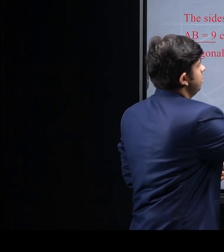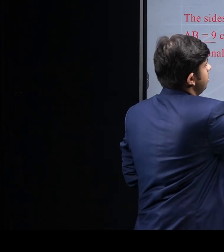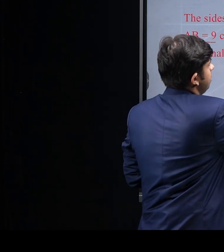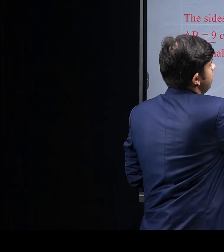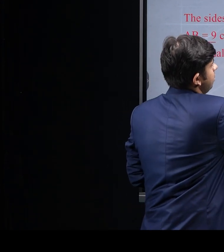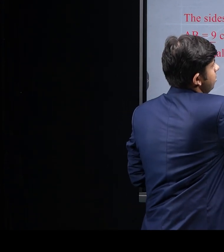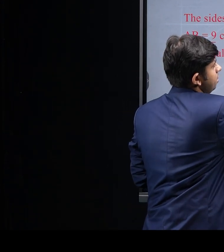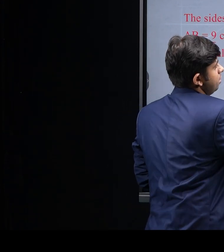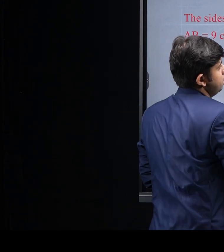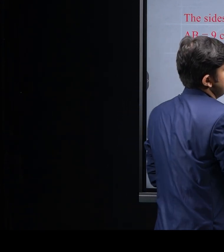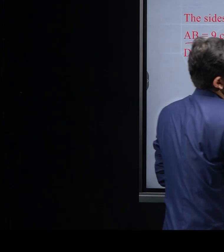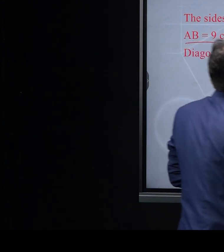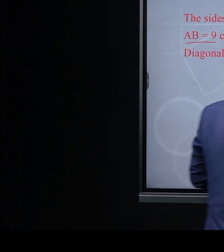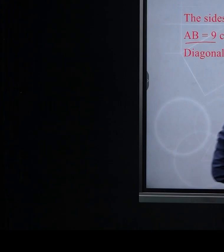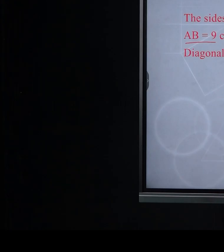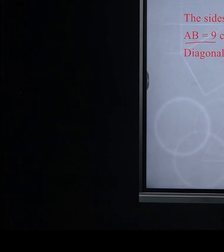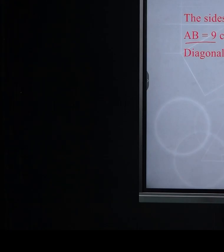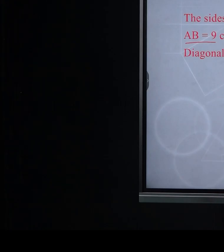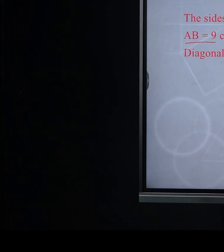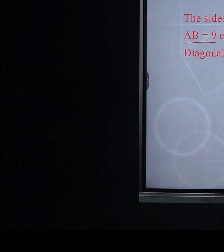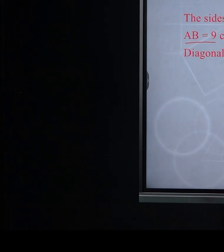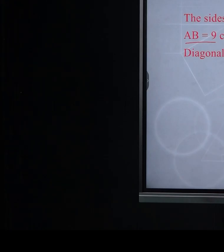DC = 28 ಸೆಂಟಿಮೀಟರ್,